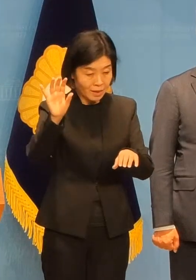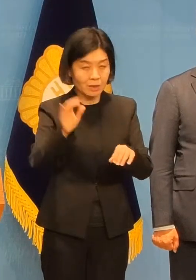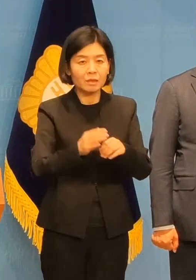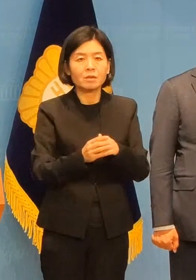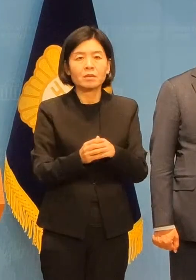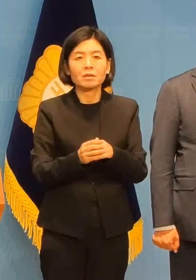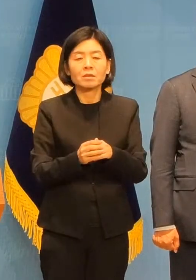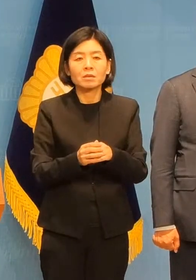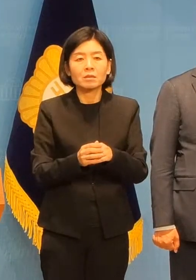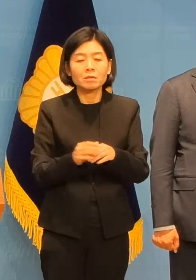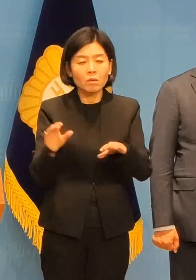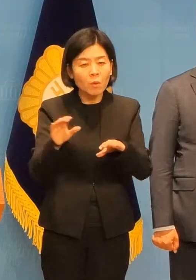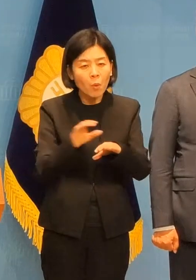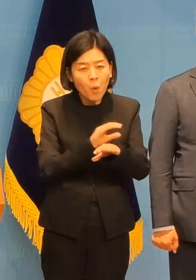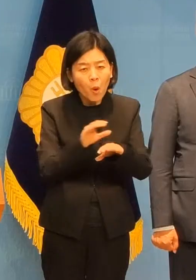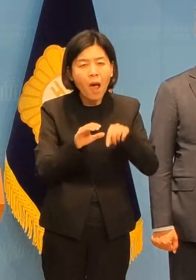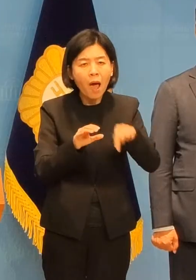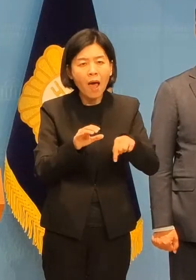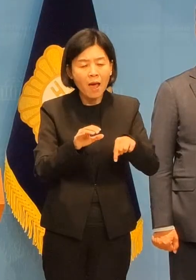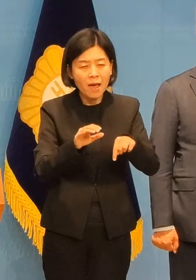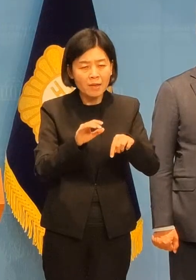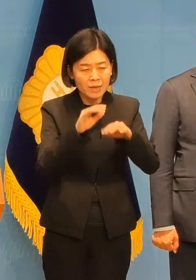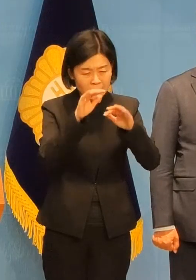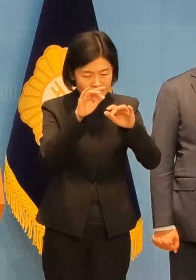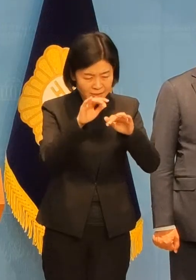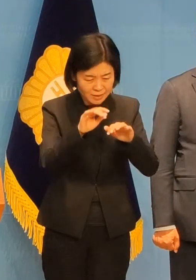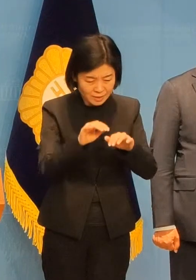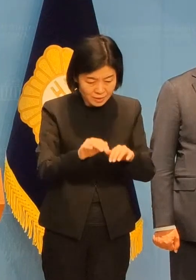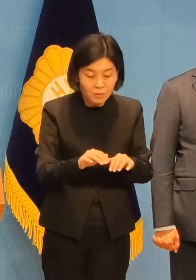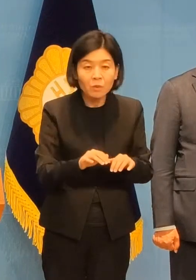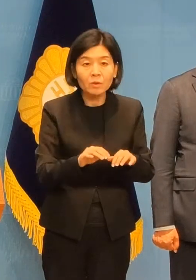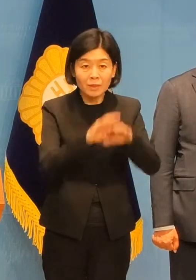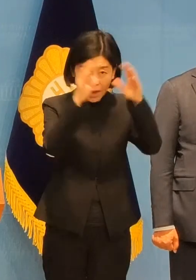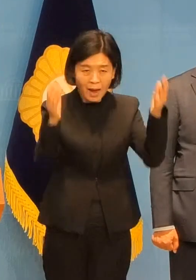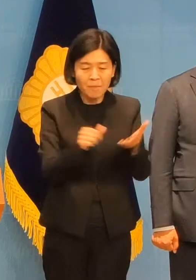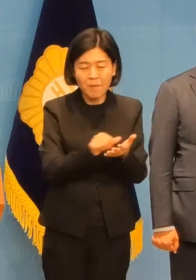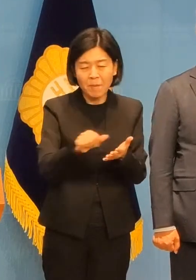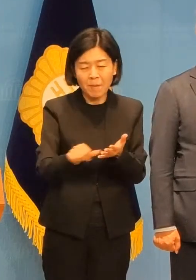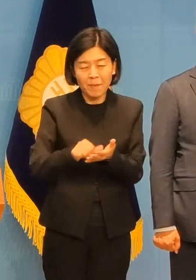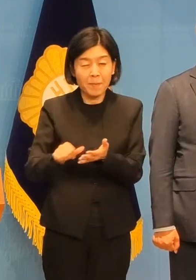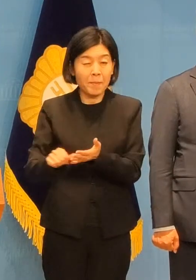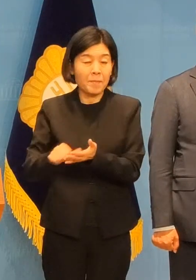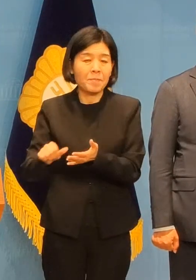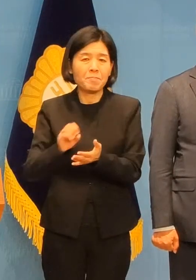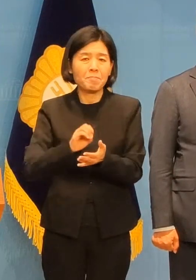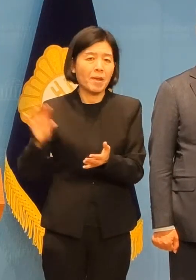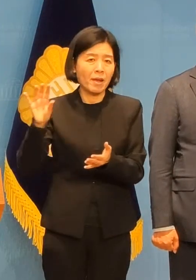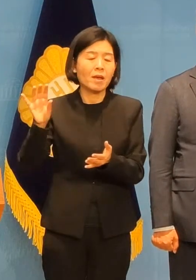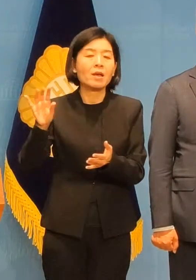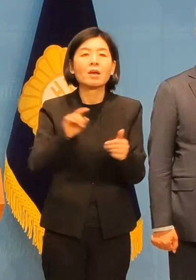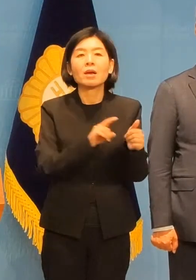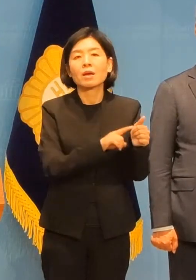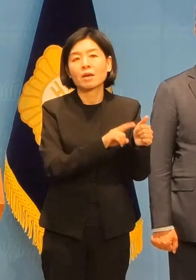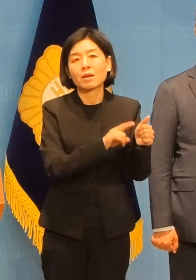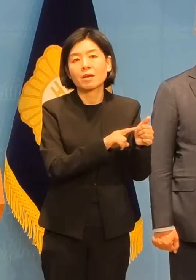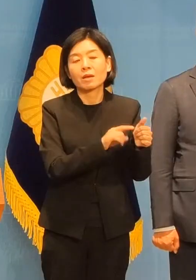심지어는 거기에 있는 모든 기록을 사실상 폐기했던 그런 자입니다. 그동안